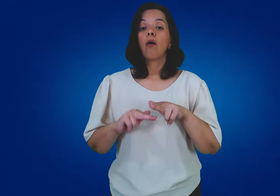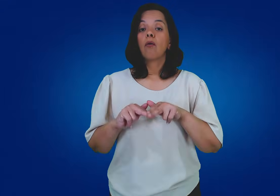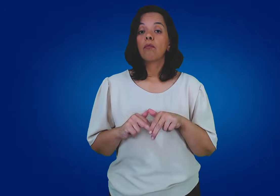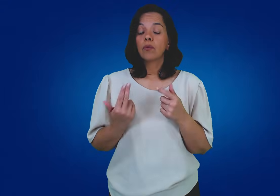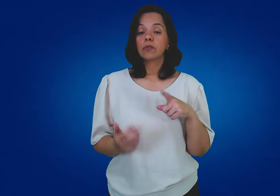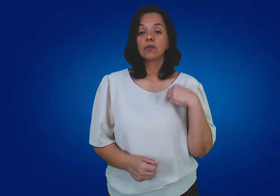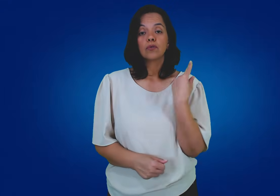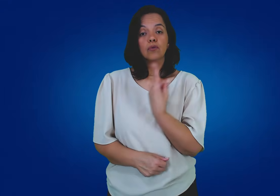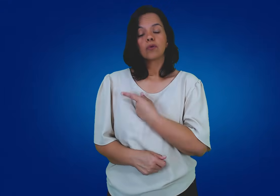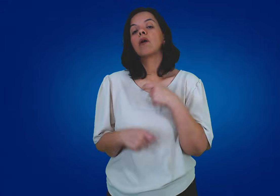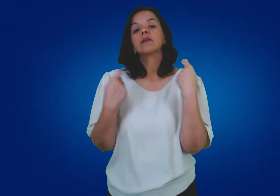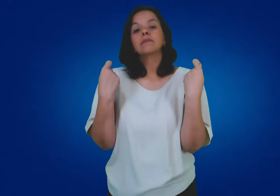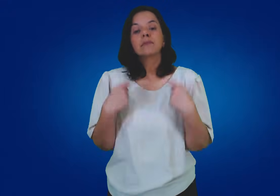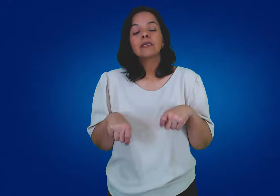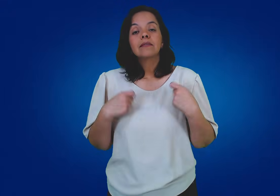e o futuro deles.